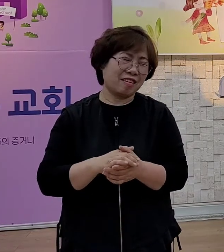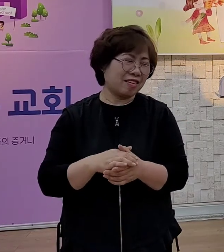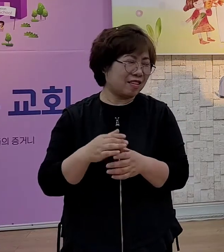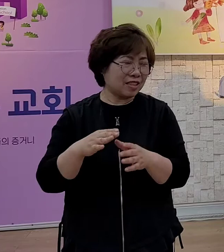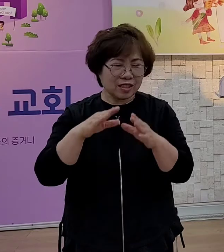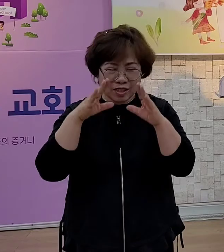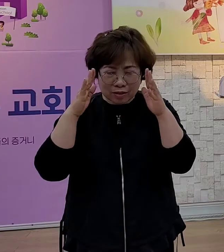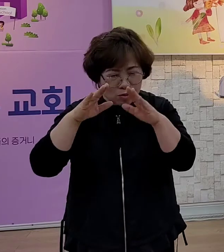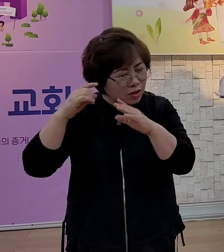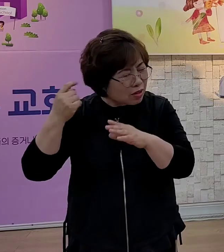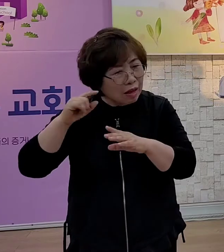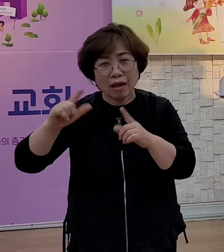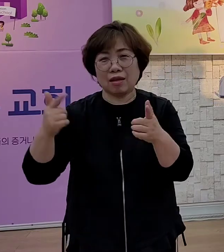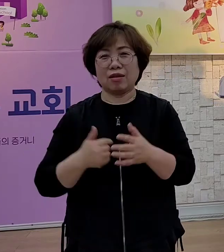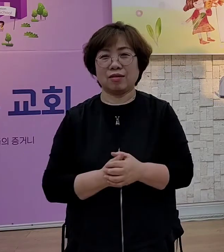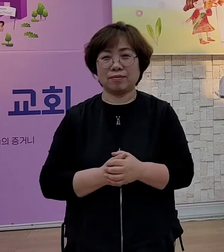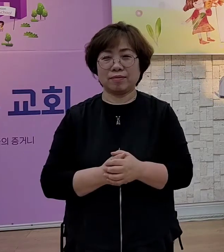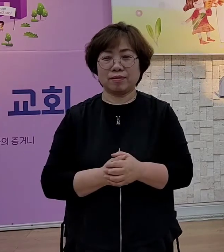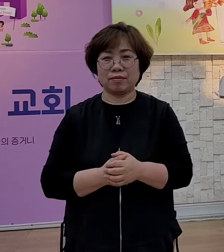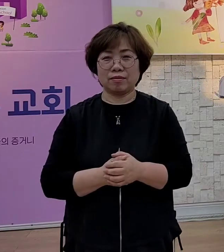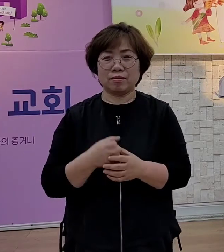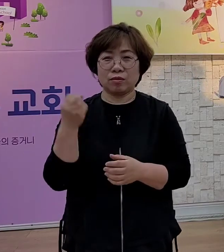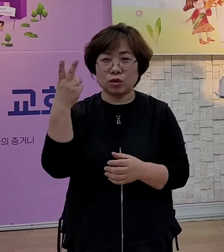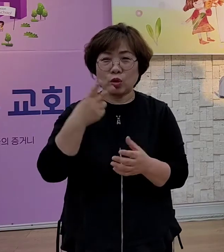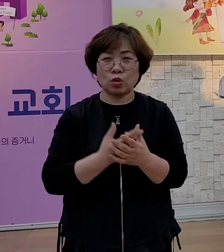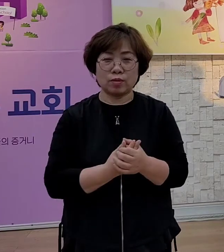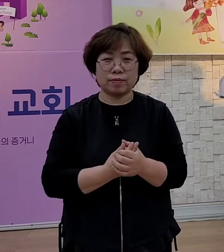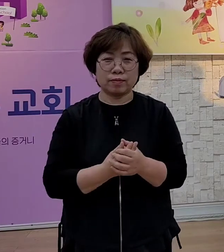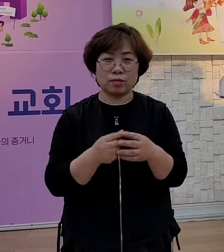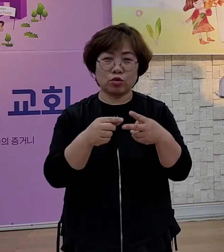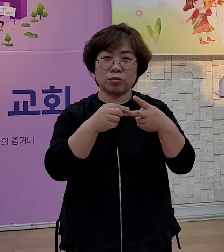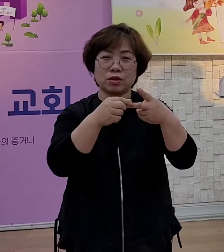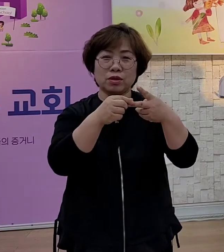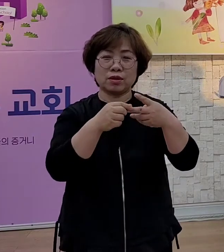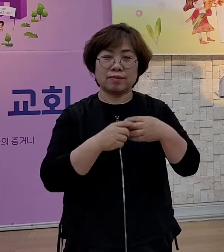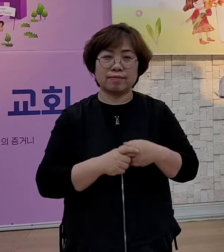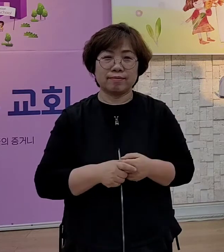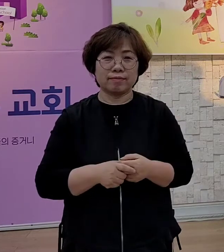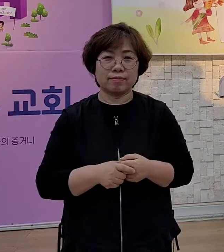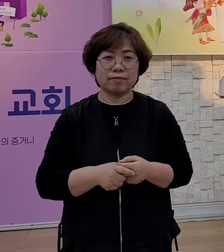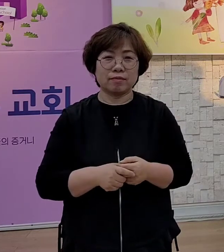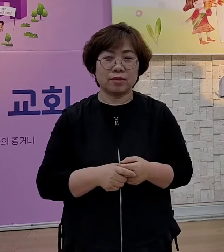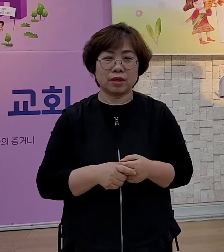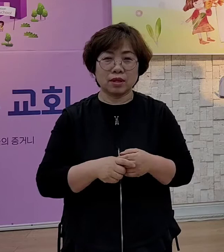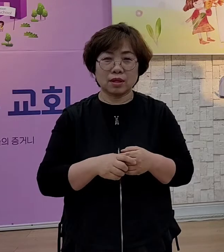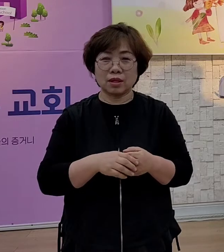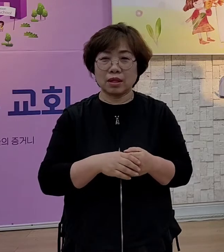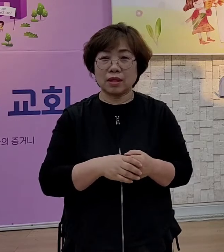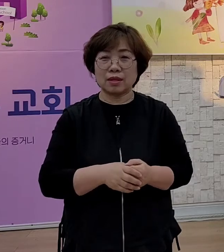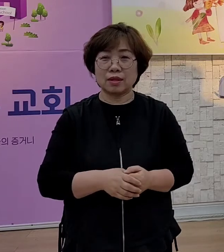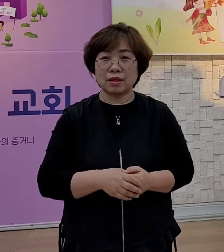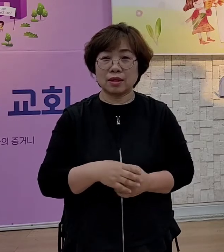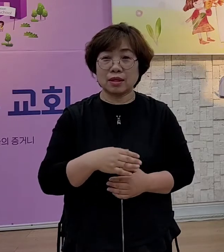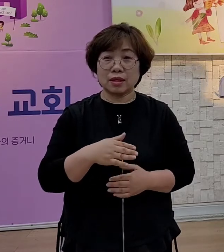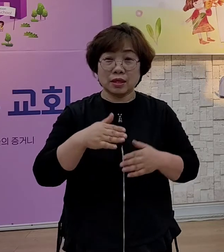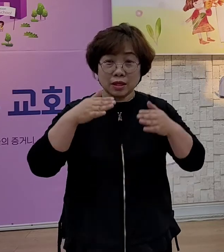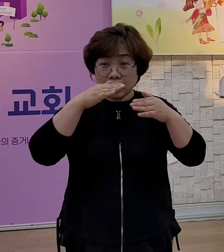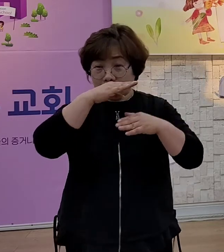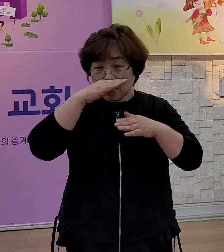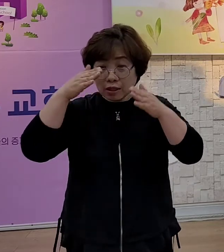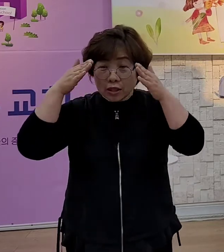그런가 하면 이제 또 다음 단계가 뭐냐면 경청을